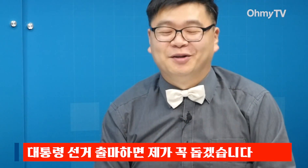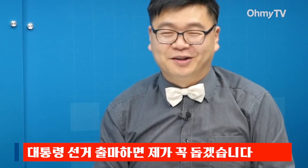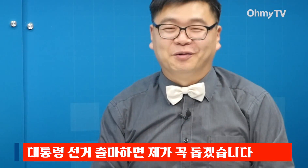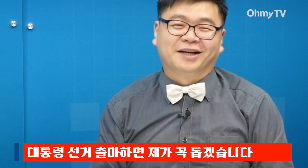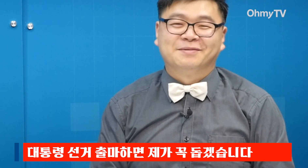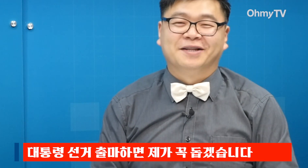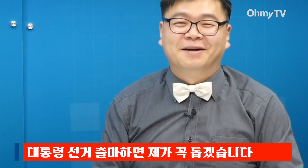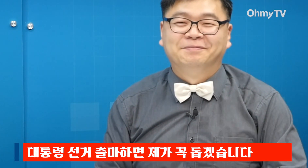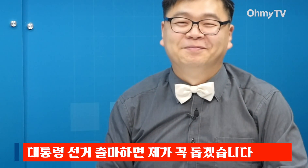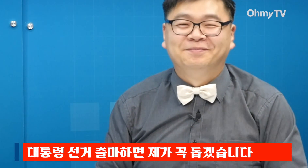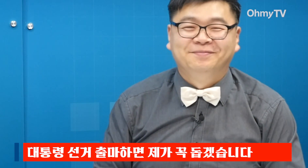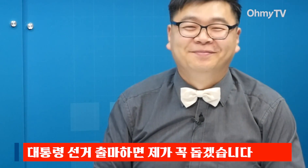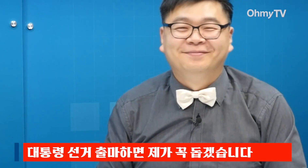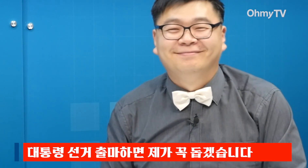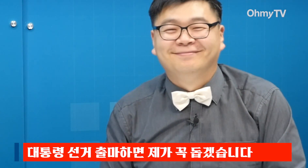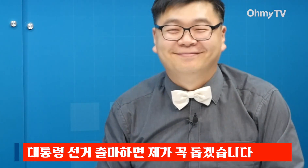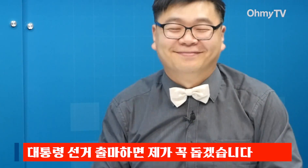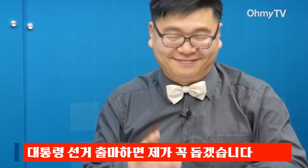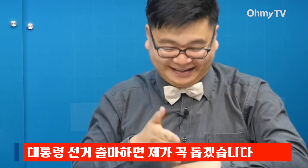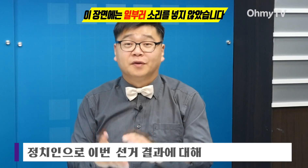밀어드리도록 하겠습니다. 감사합니다.